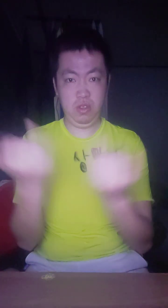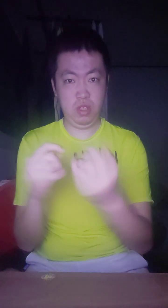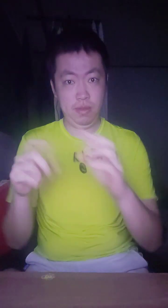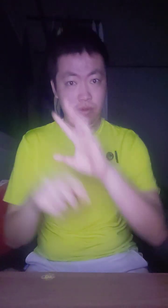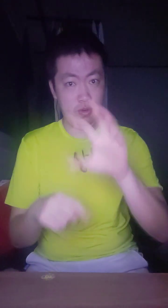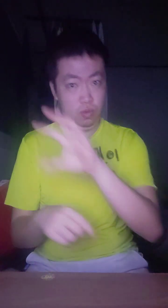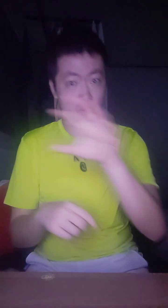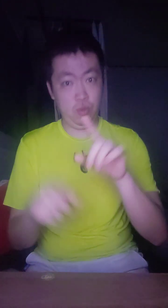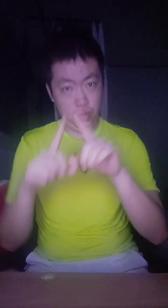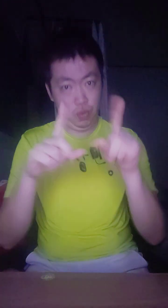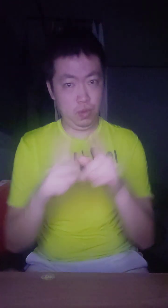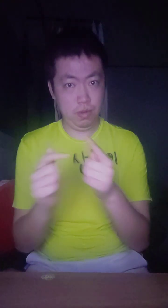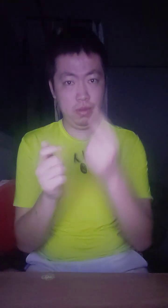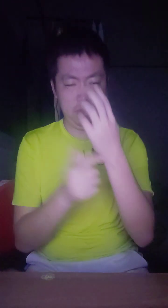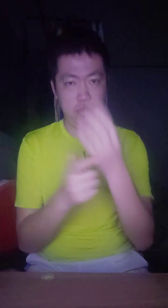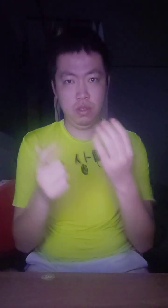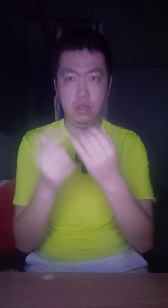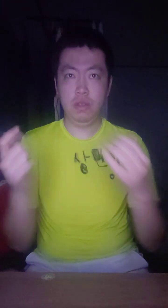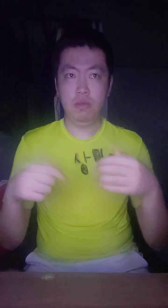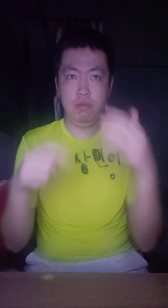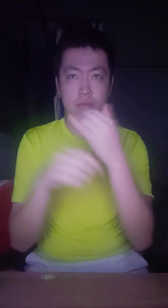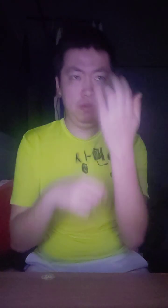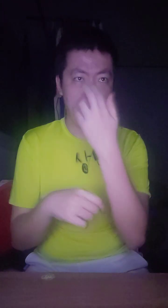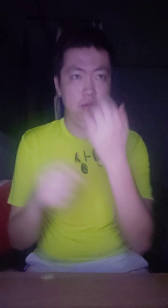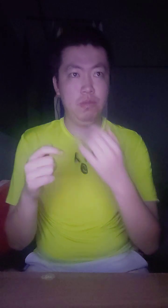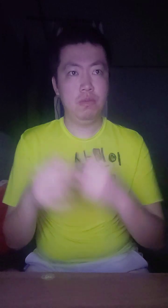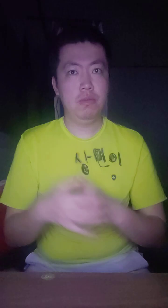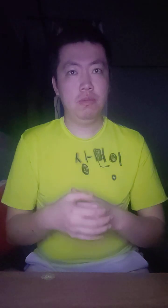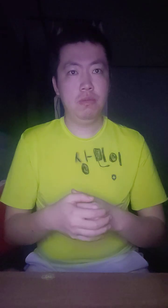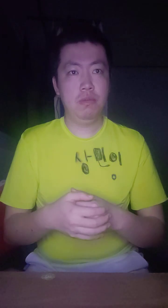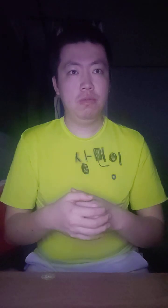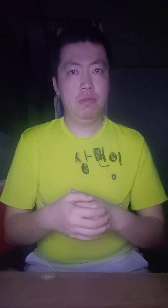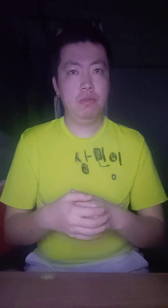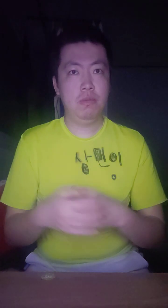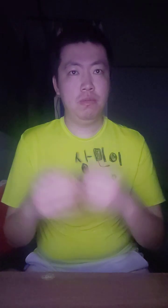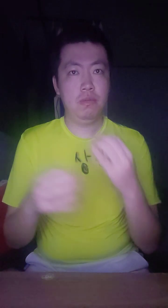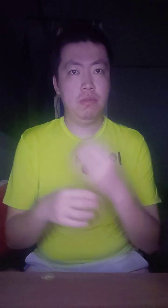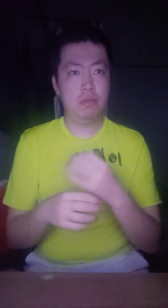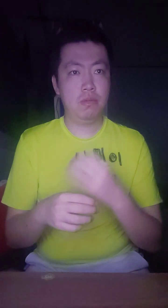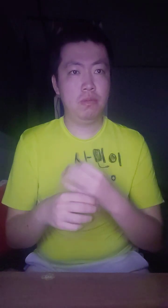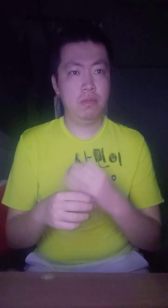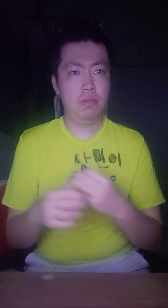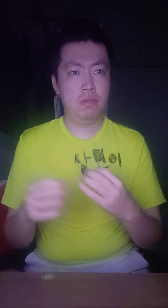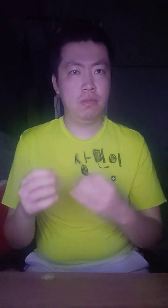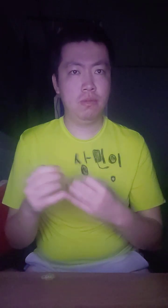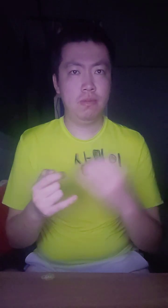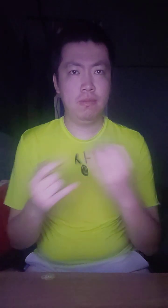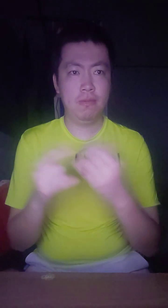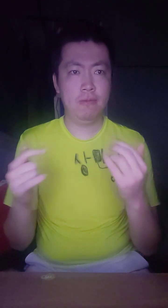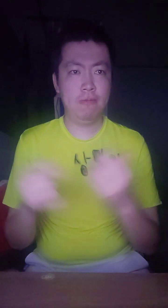바꿔 자치단체가 관리하는 방안을 모색하고 있지만 대상이 제한적인 데다 너무 뒤늦은 대응이라는 비난이